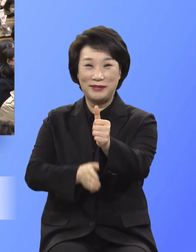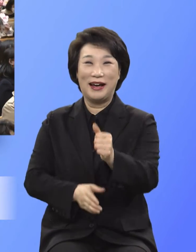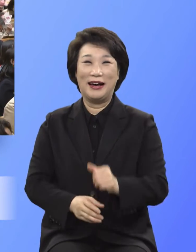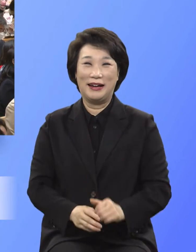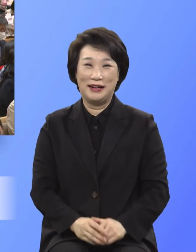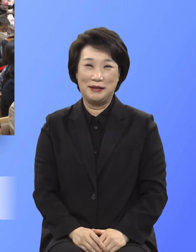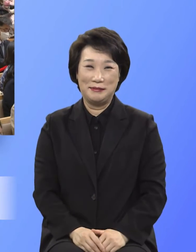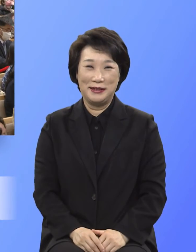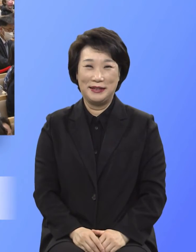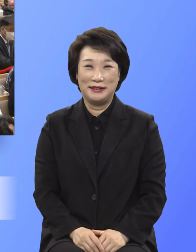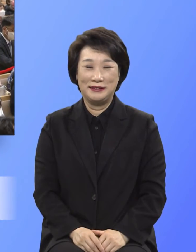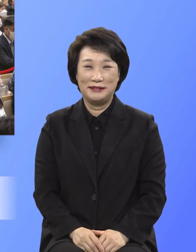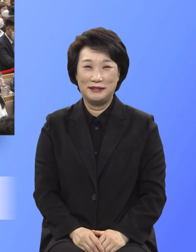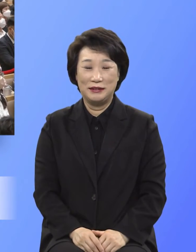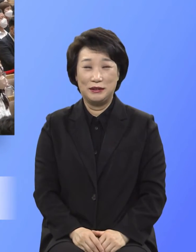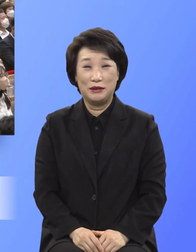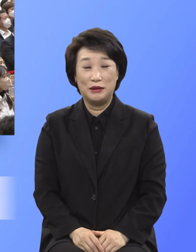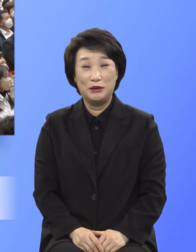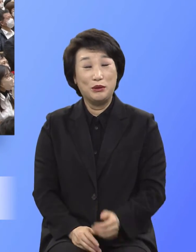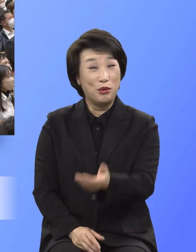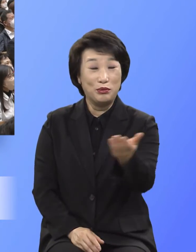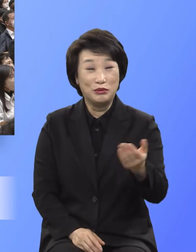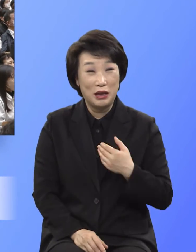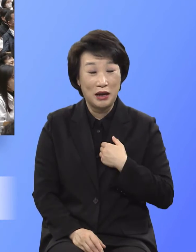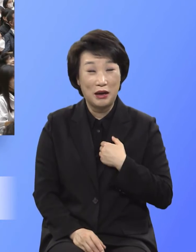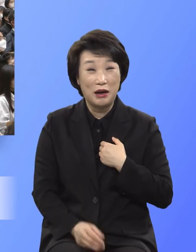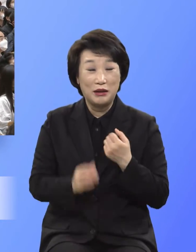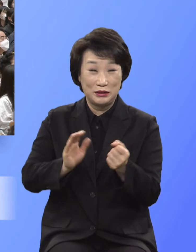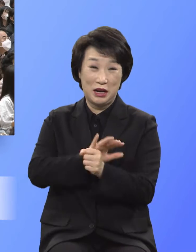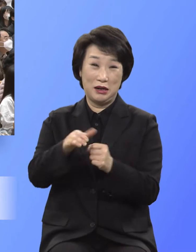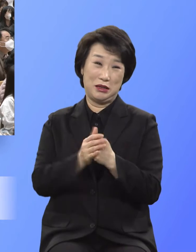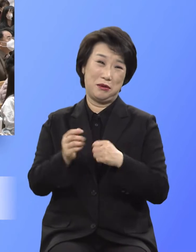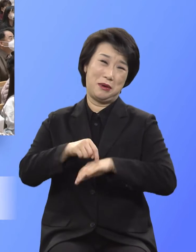축원합니다. 그것도 사랑하기 때문에 그런 거예요.